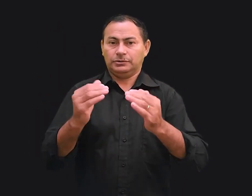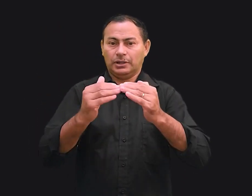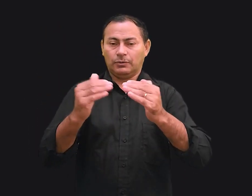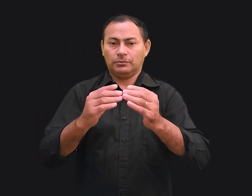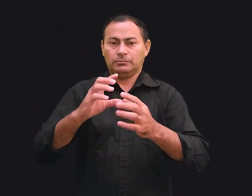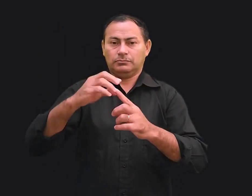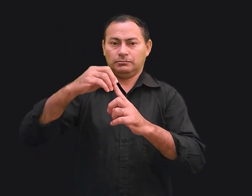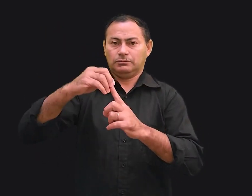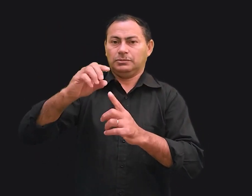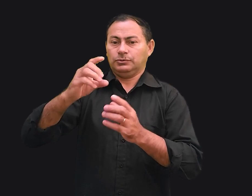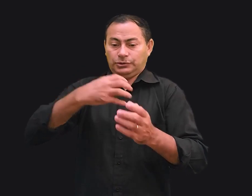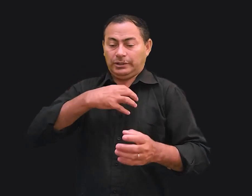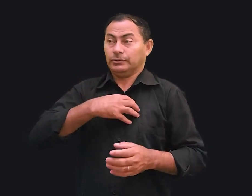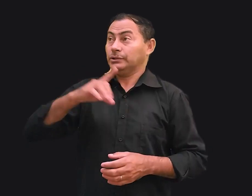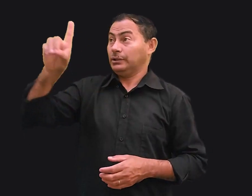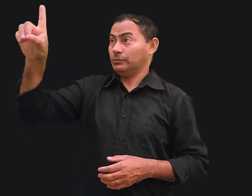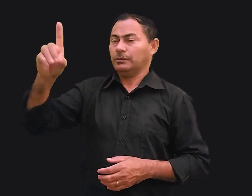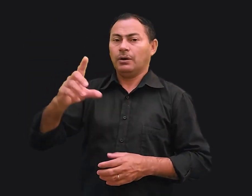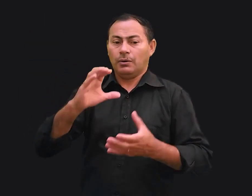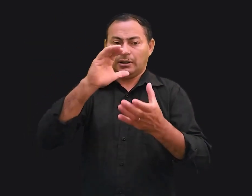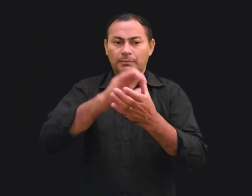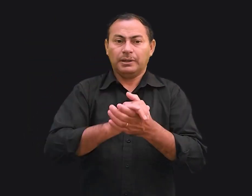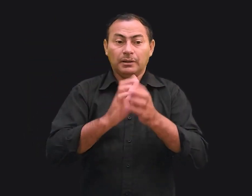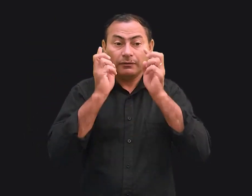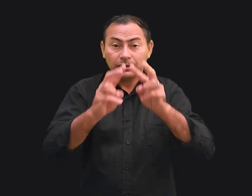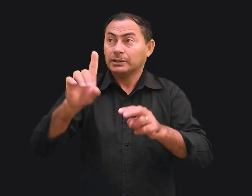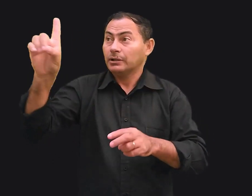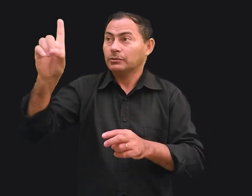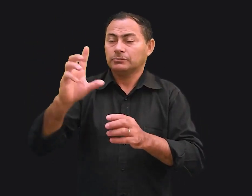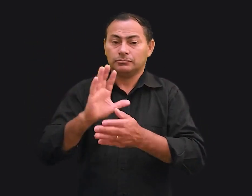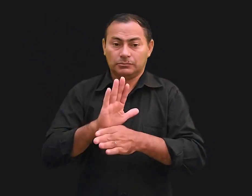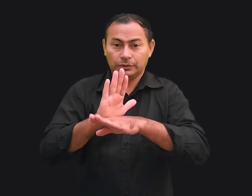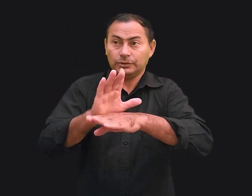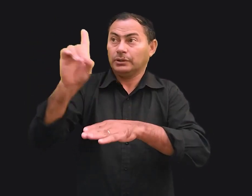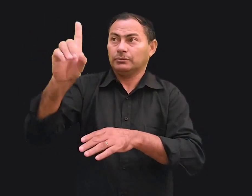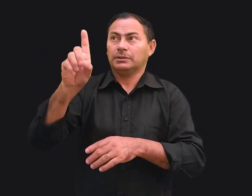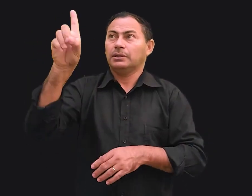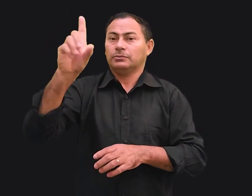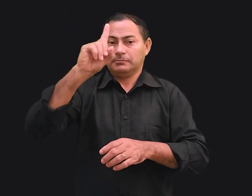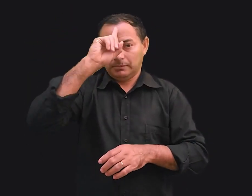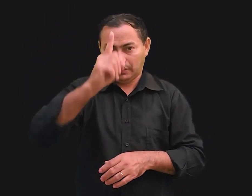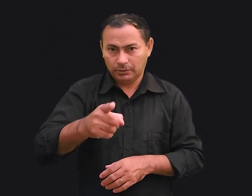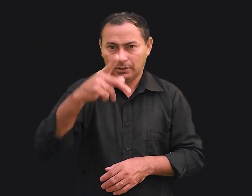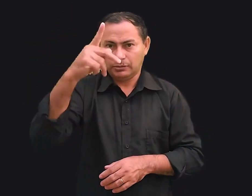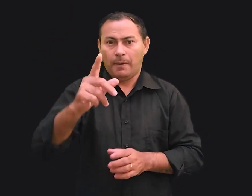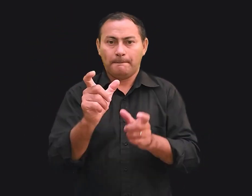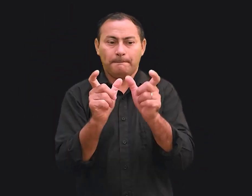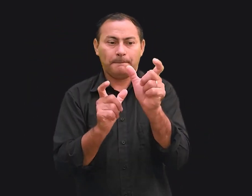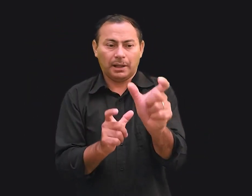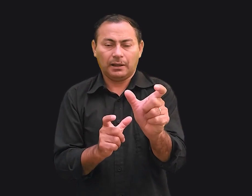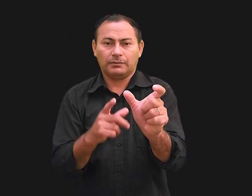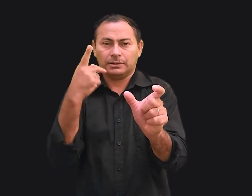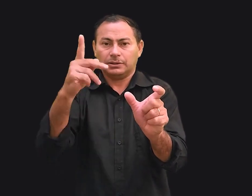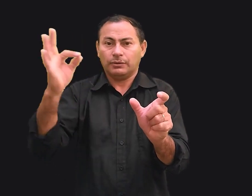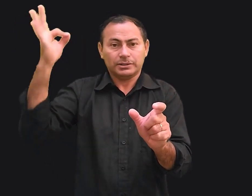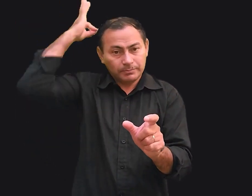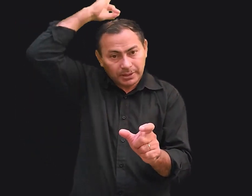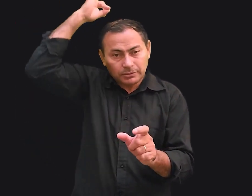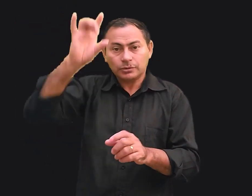os padrões de Deus. Se for um casamento aos olhos de Deus, o qual Deus ordenou na sua palavra, pelo seu Espírito, só